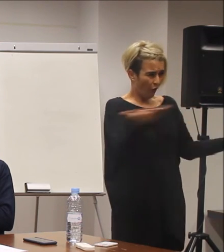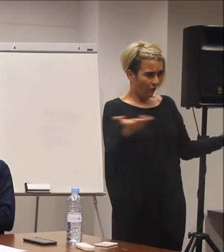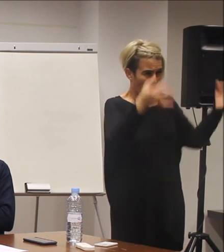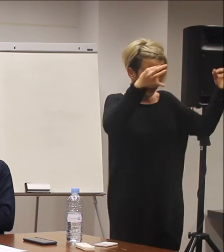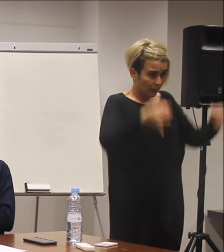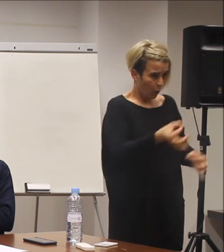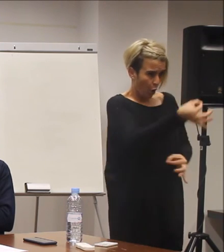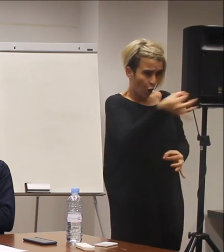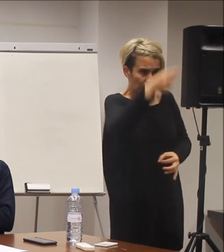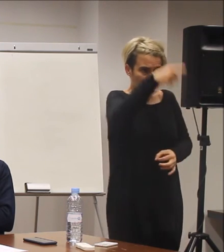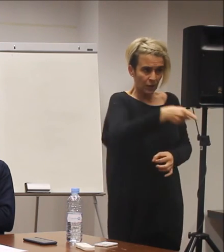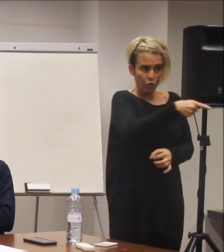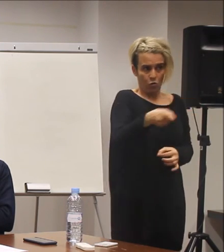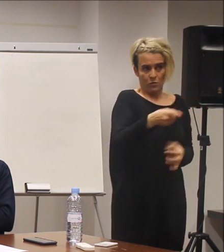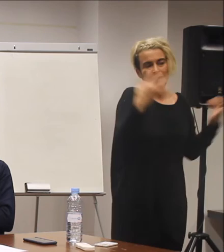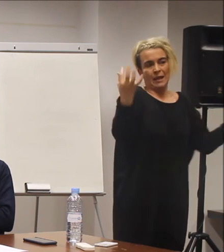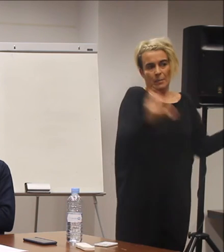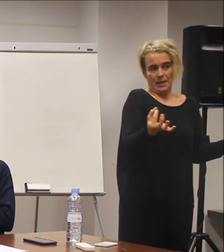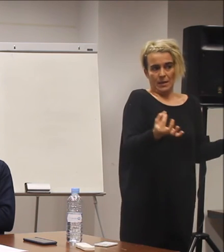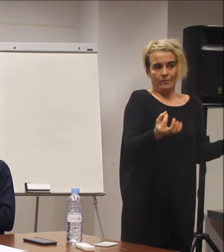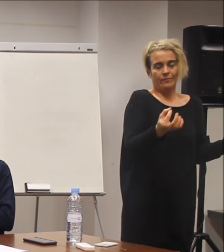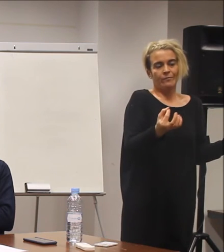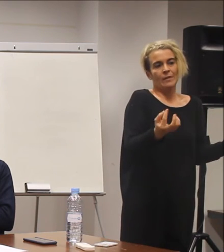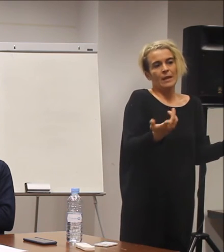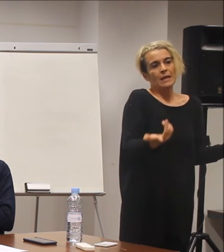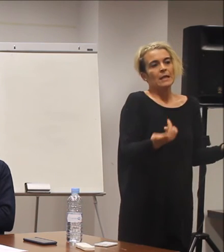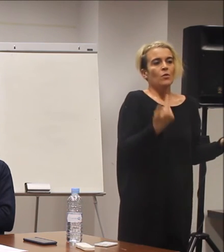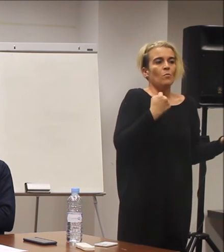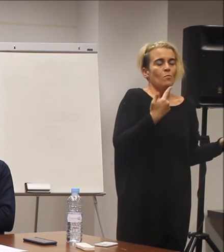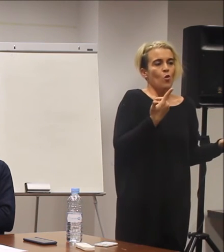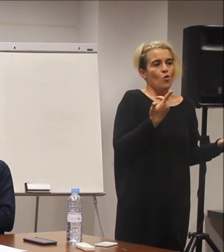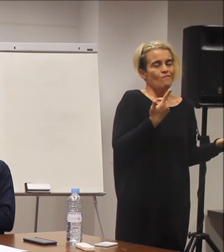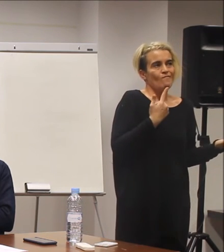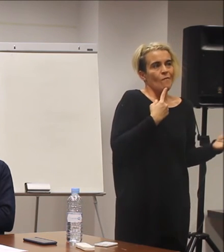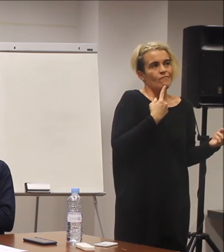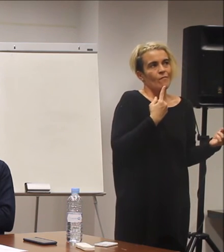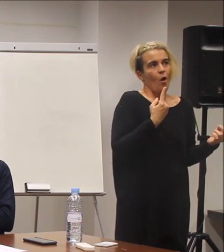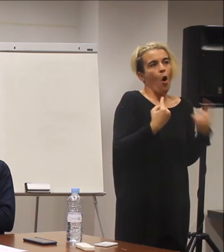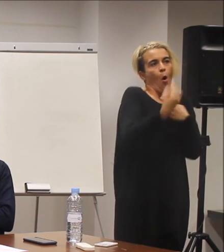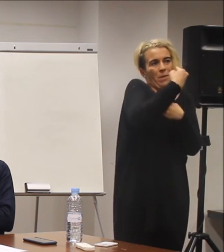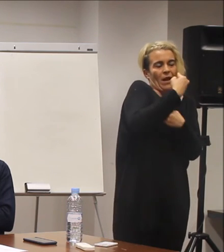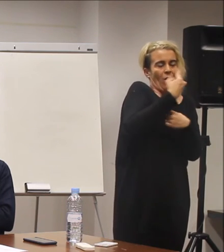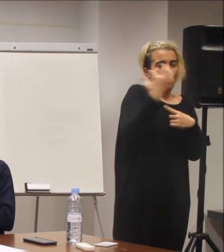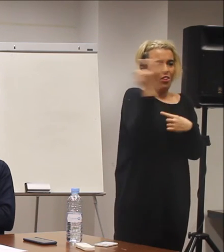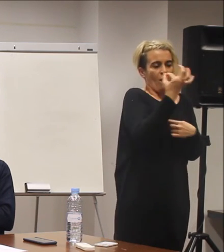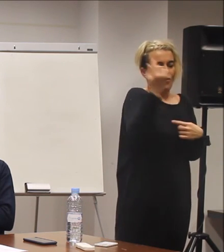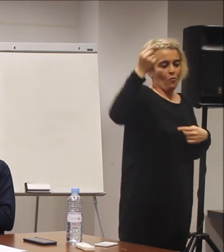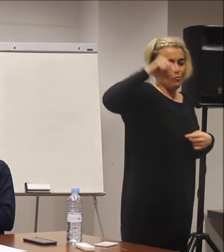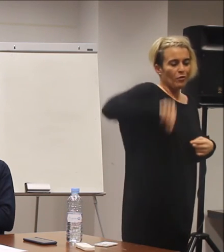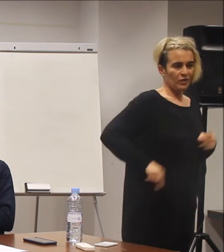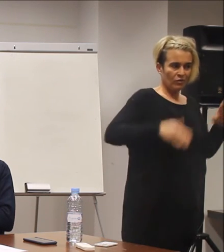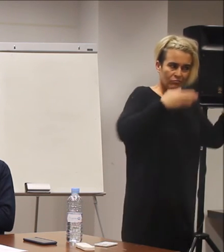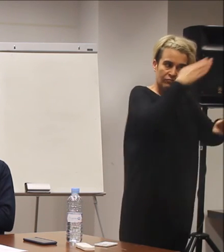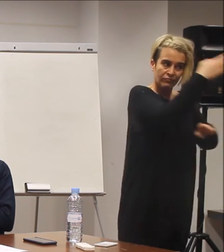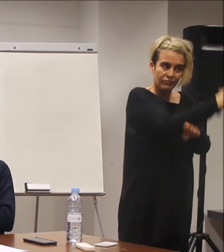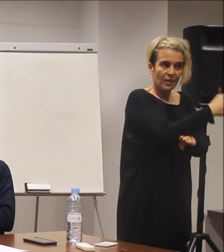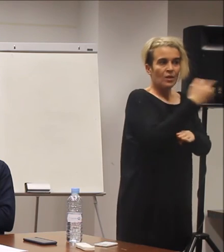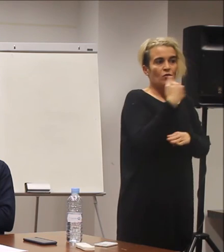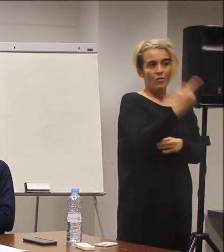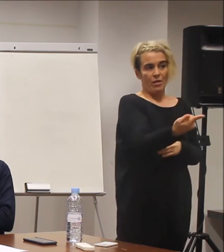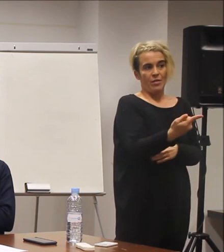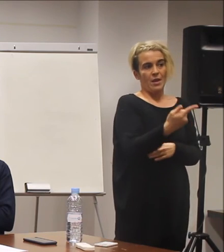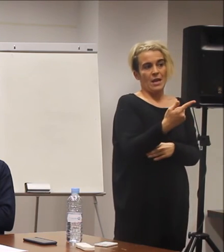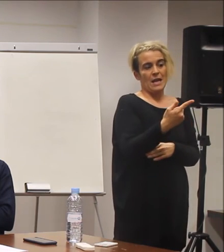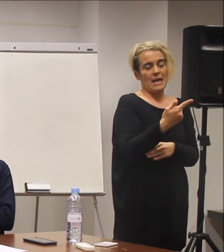no es correcta? Vale, entonces, ¿qué pasa? Que os obliga tener que ir al final a un profesional. Entonces, nosotros siempre recomendamos que desde el inicio la